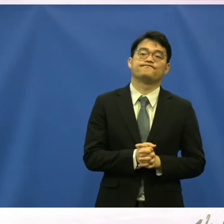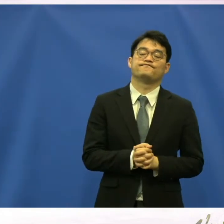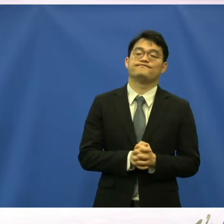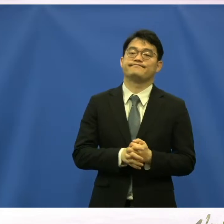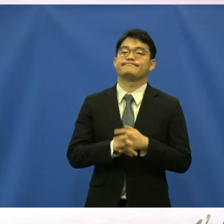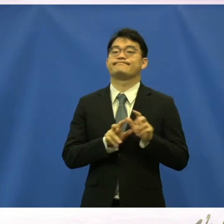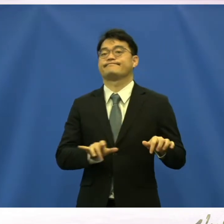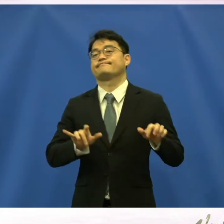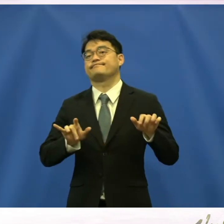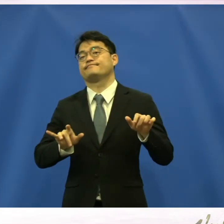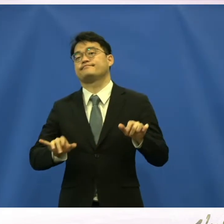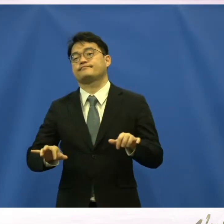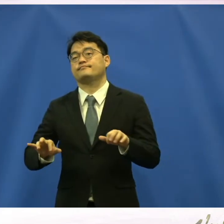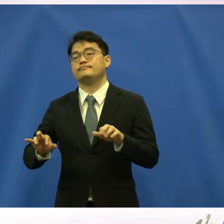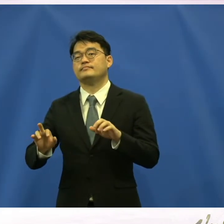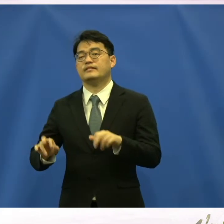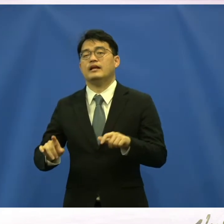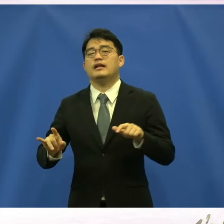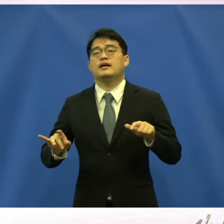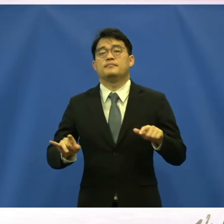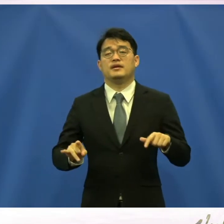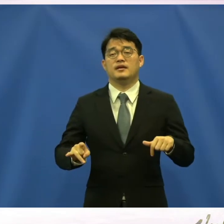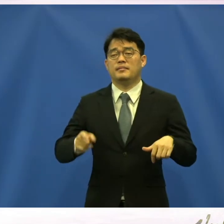비바람이 앞길을 막아도